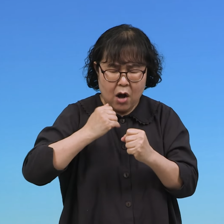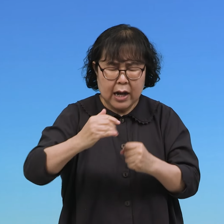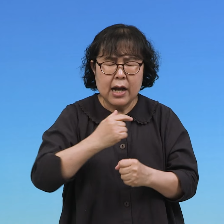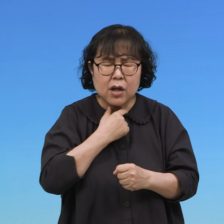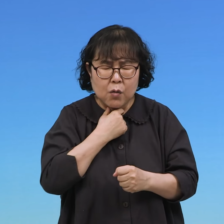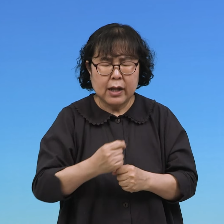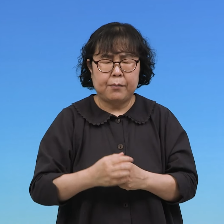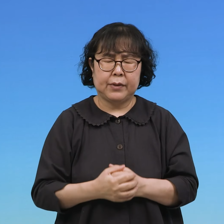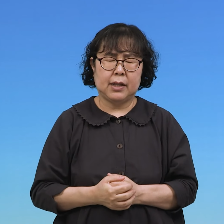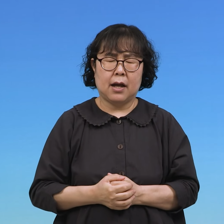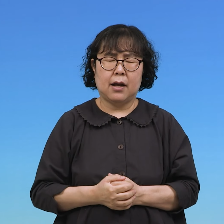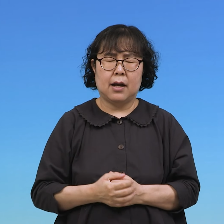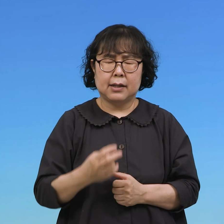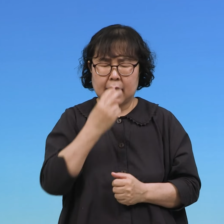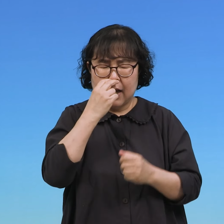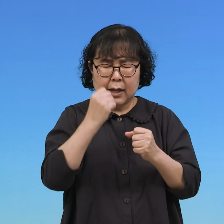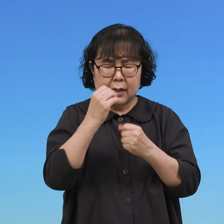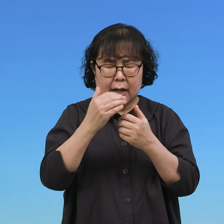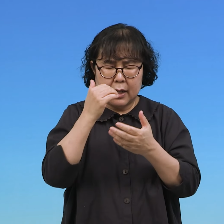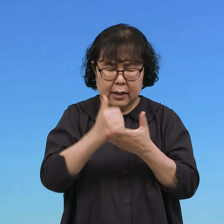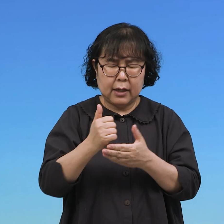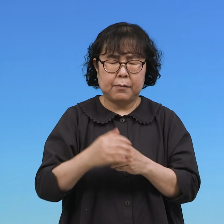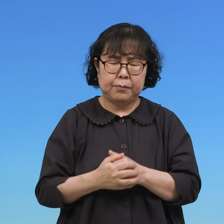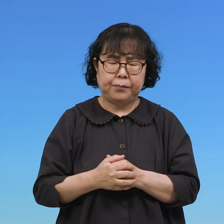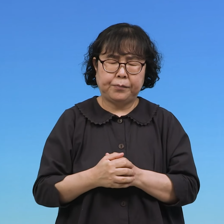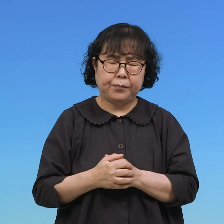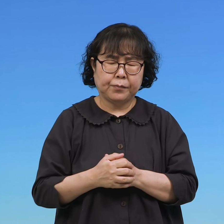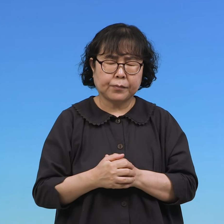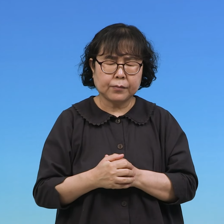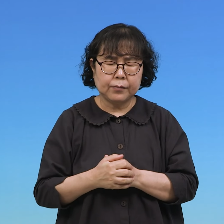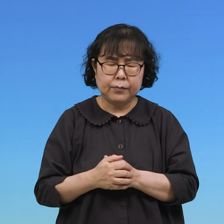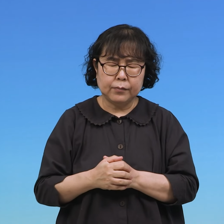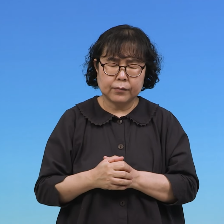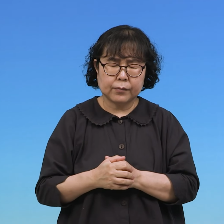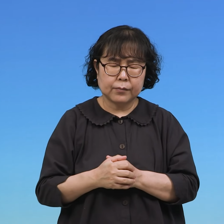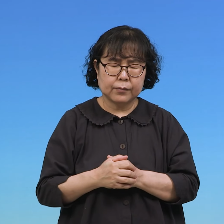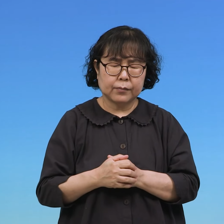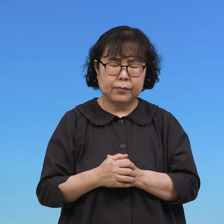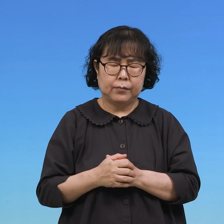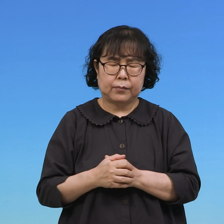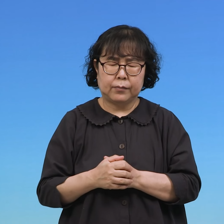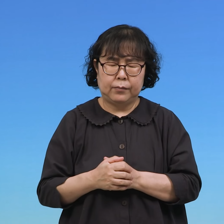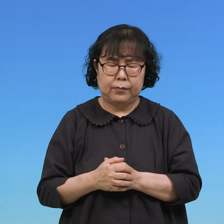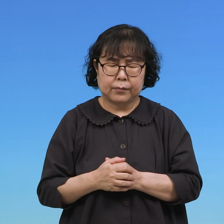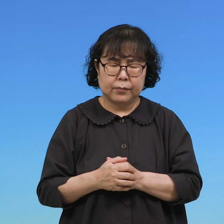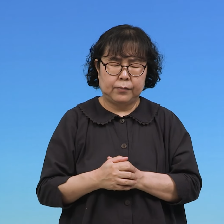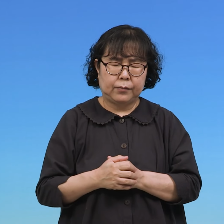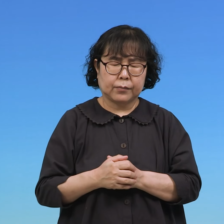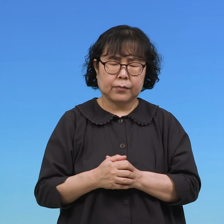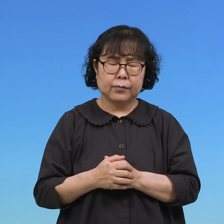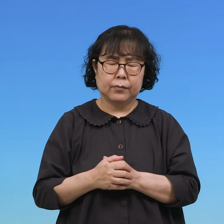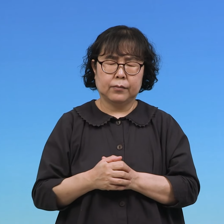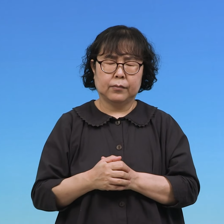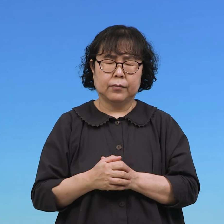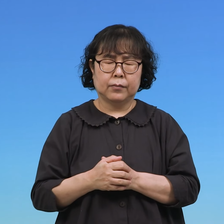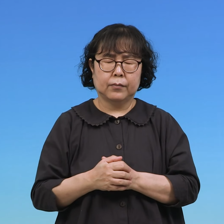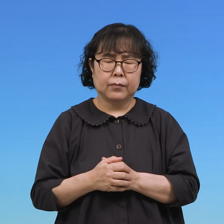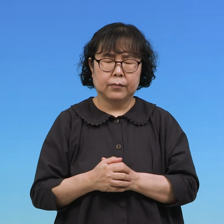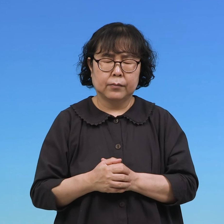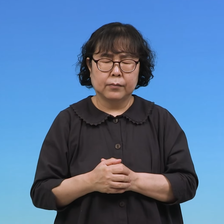세대를 살려주시기 살아계신 하나님, 아버지, 우리 자녀들이 우리보다 예수를 더 잘 믿는 자녀들이 되게 하여 주시옵소서.